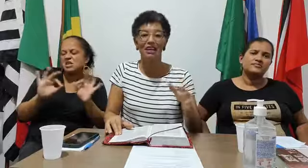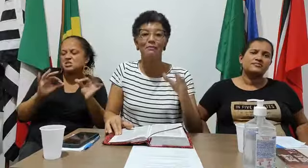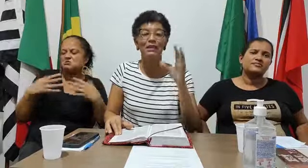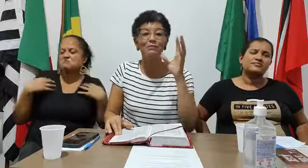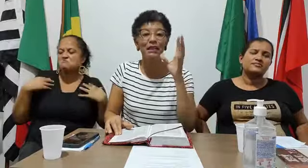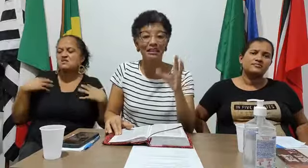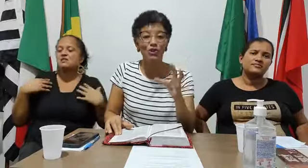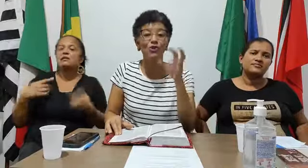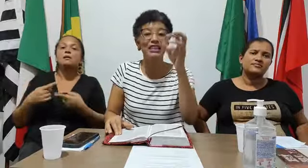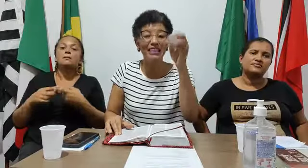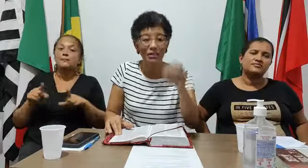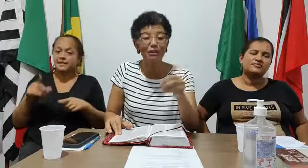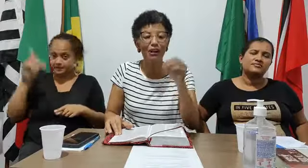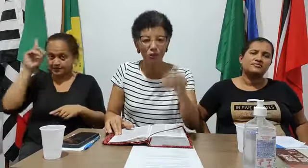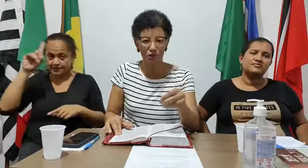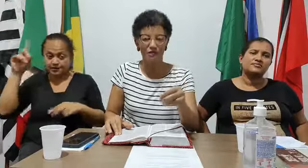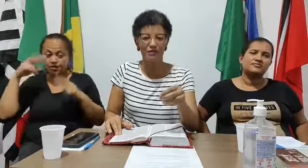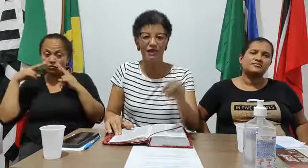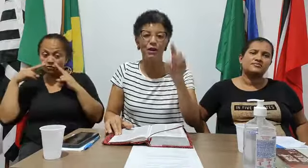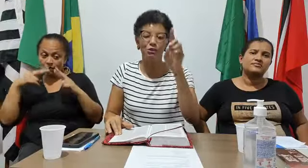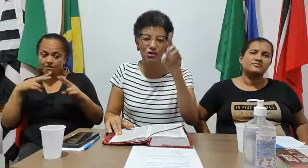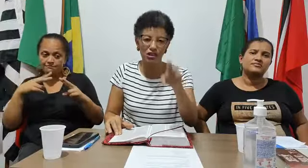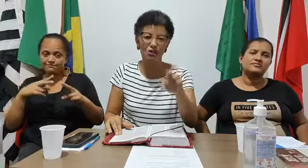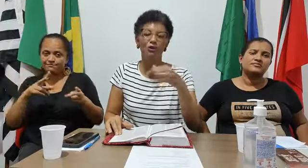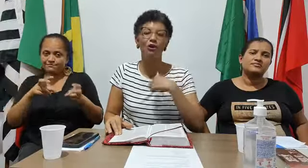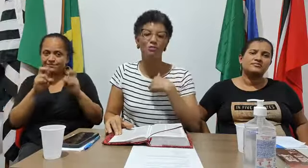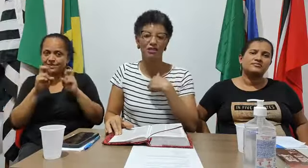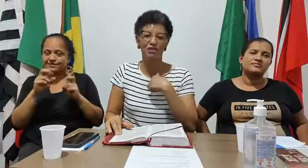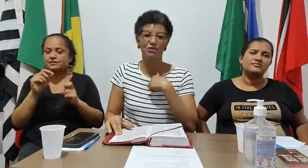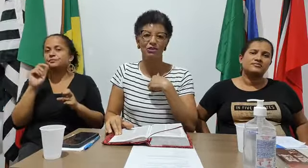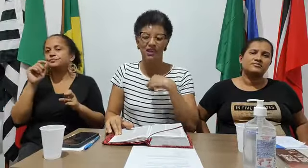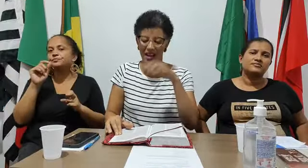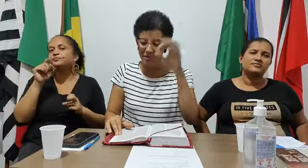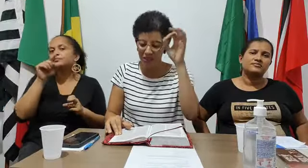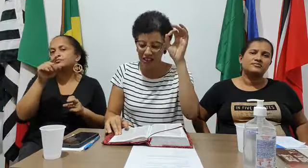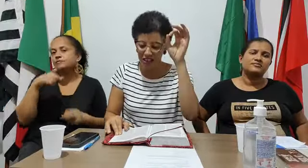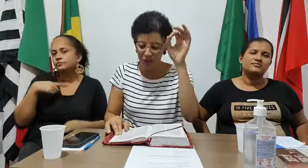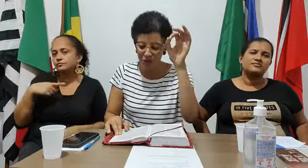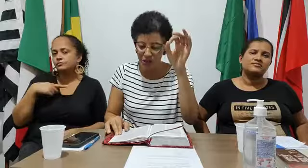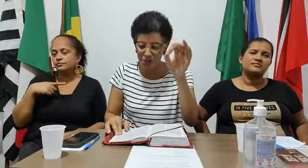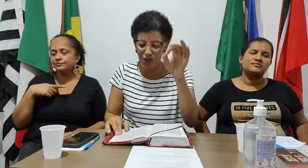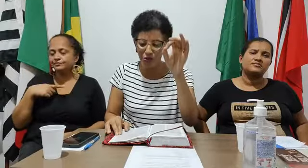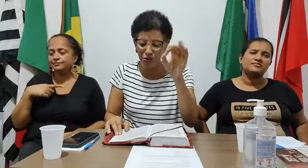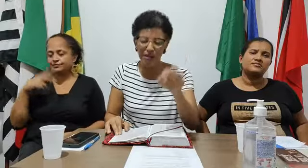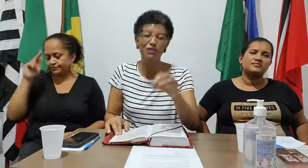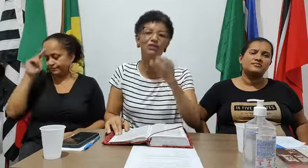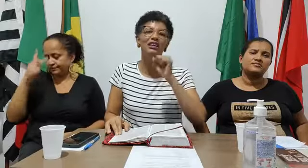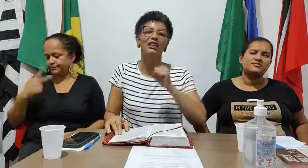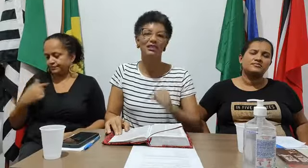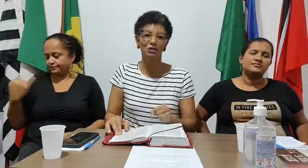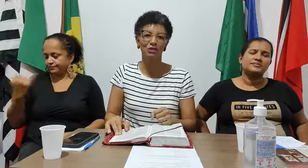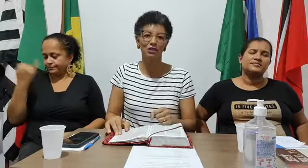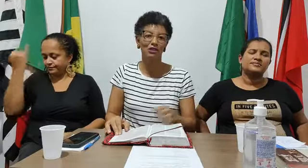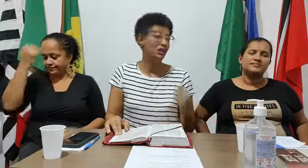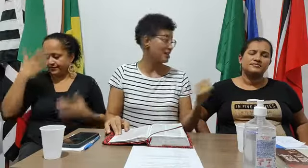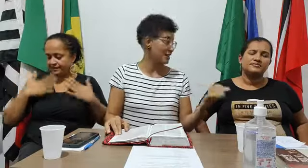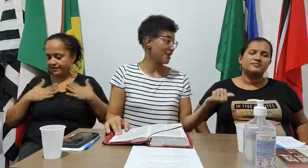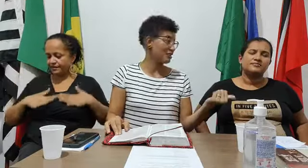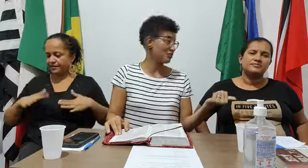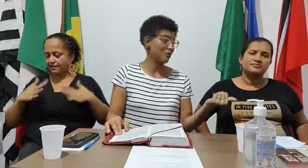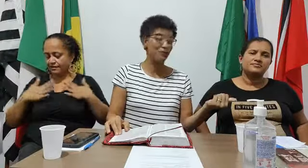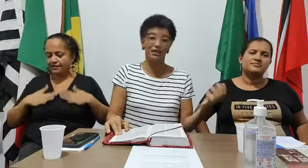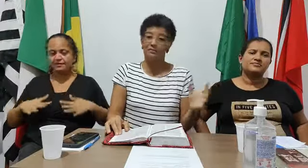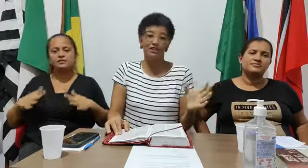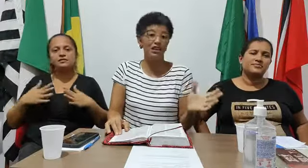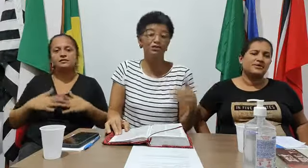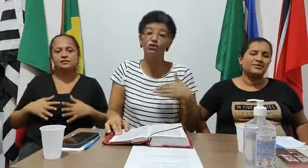vestimento. Mas para Deus o que tem valor é o seu homem interior. É você ter um espírito manso e tranquilo. Que é